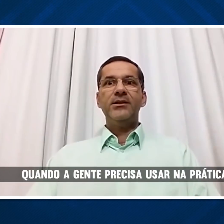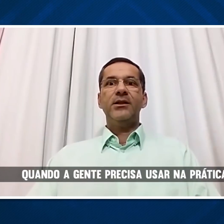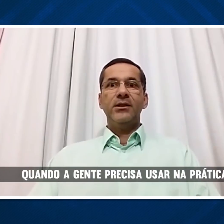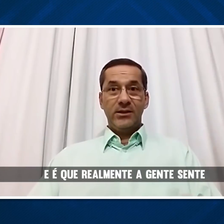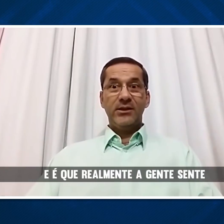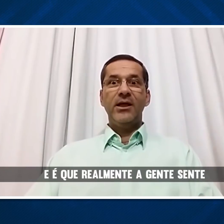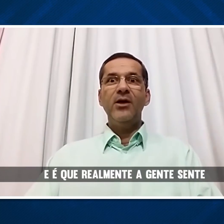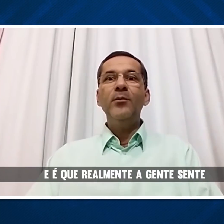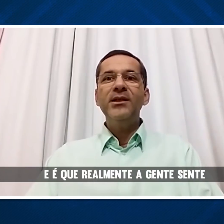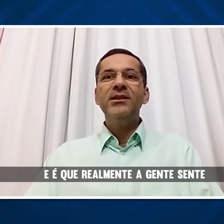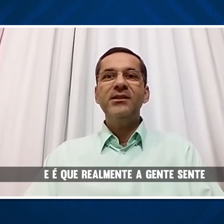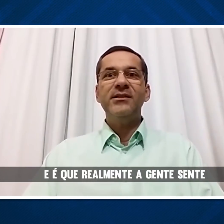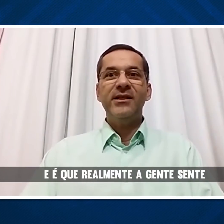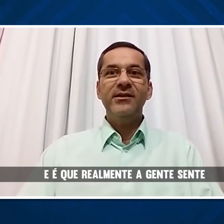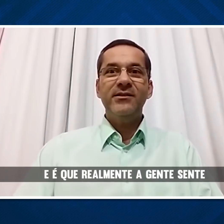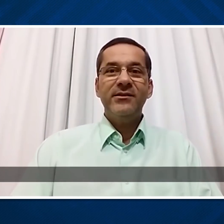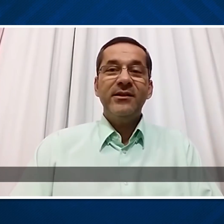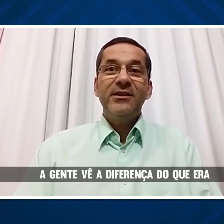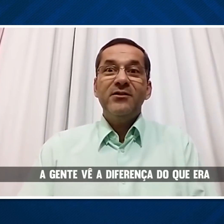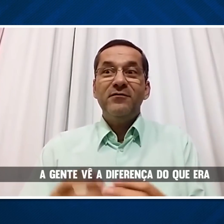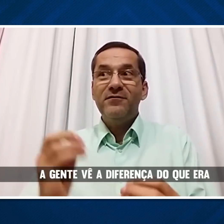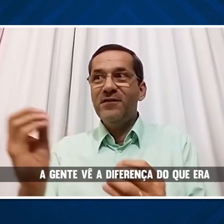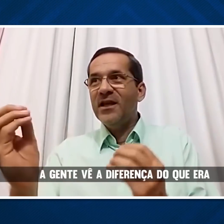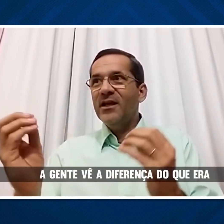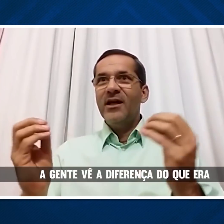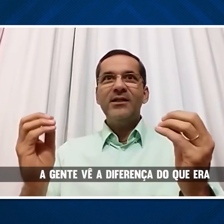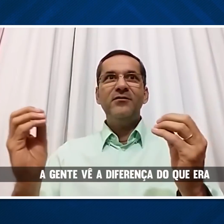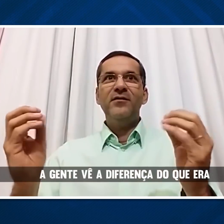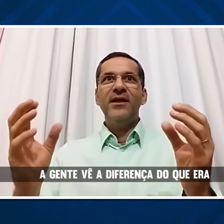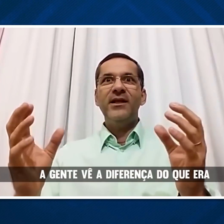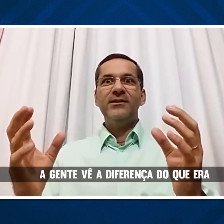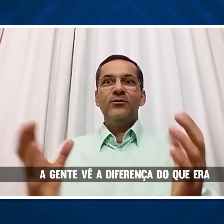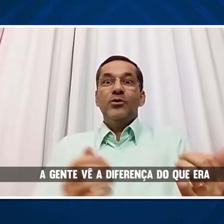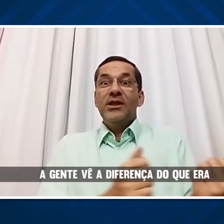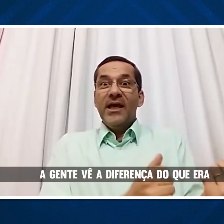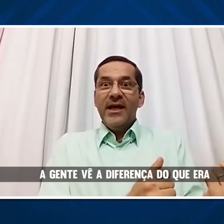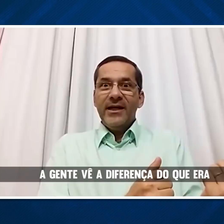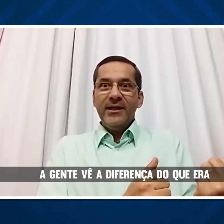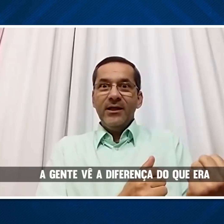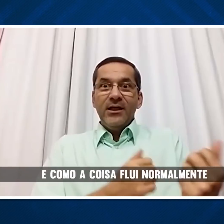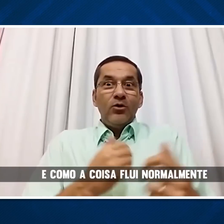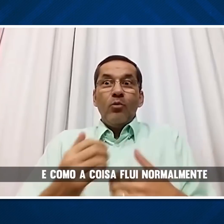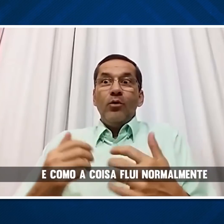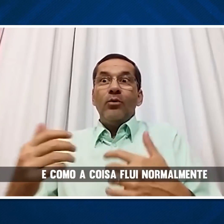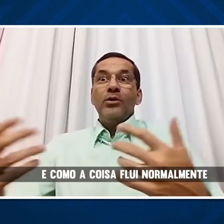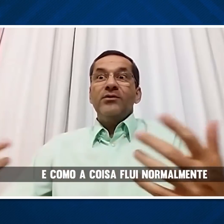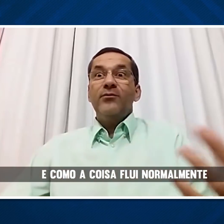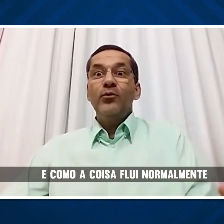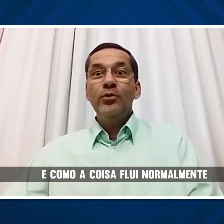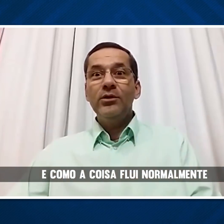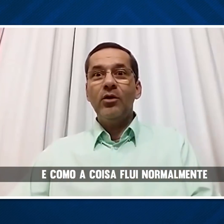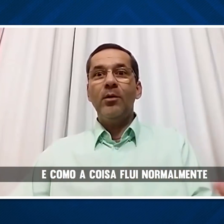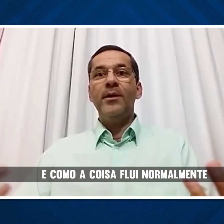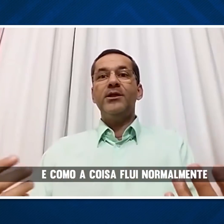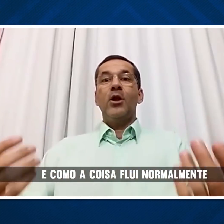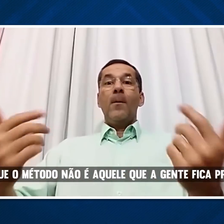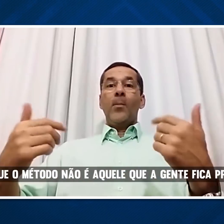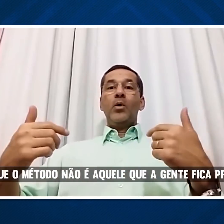prática, e é que realmente a gente sente, né? A gente vê a diferença do que era e como a coisa flui normalmente.